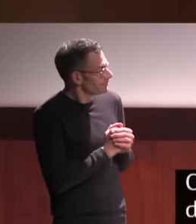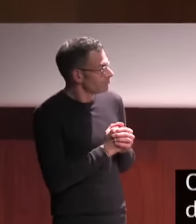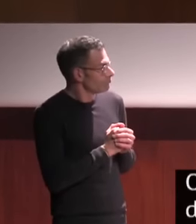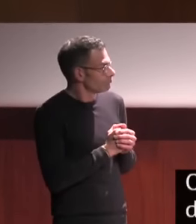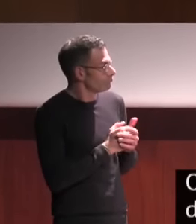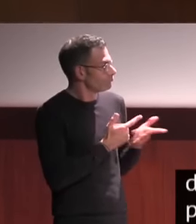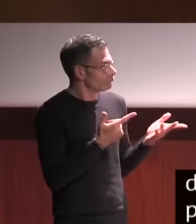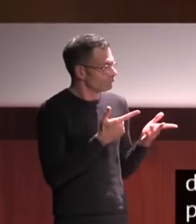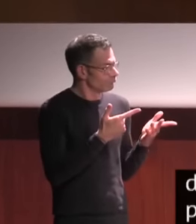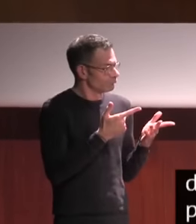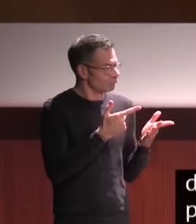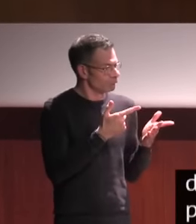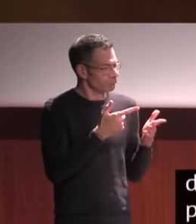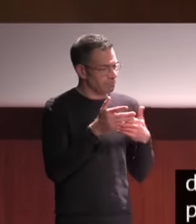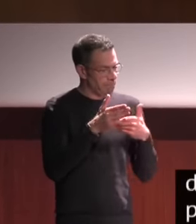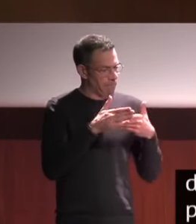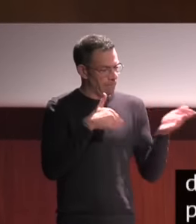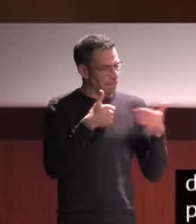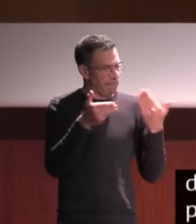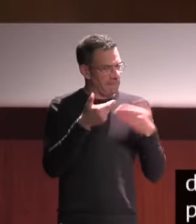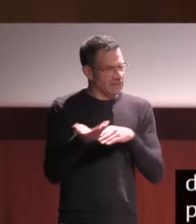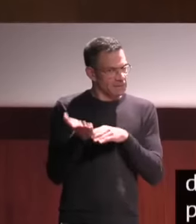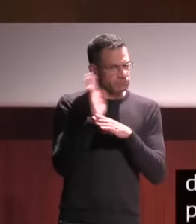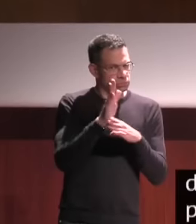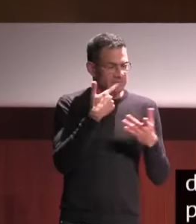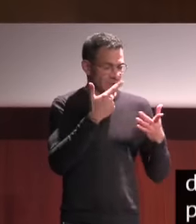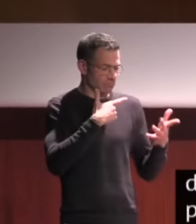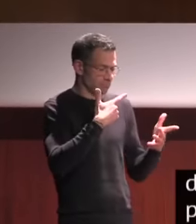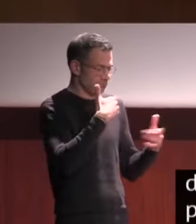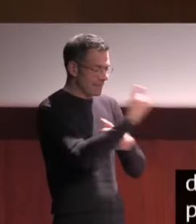votre métier, quelle place vous occupez dans la chaîne du livre,